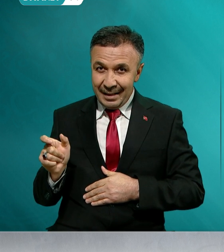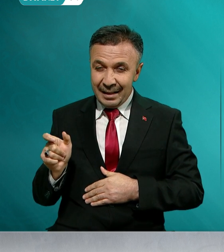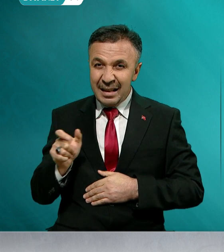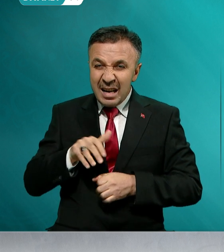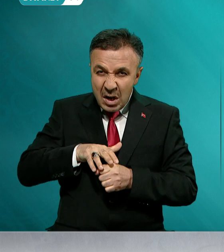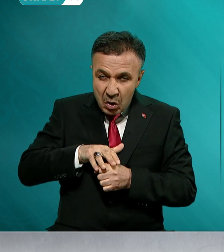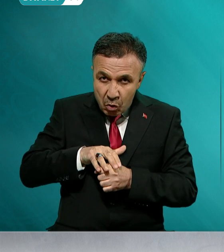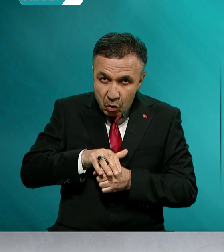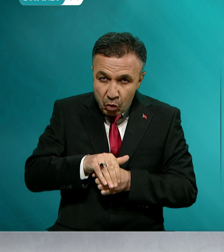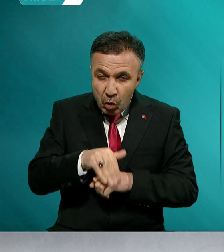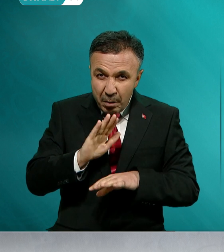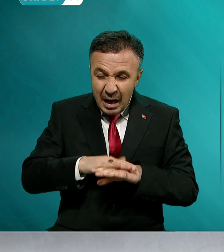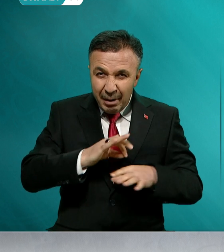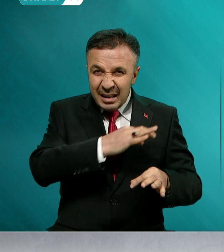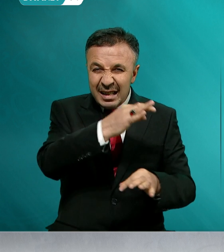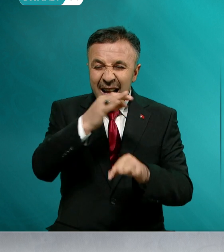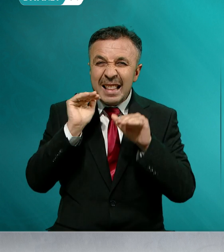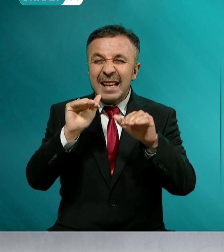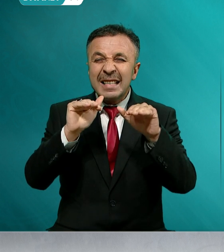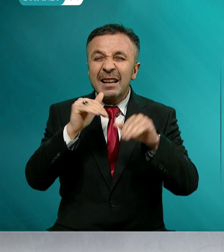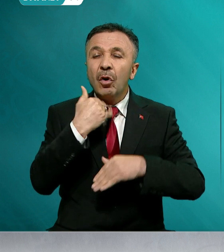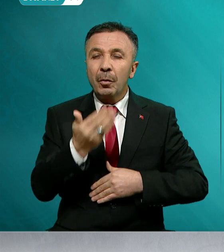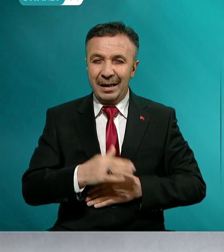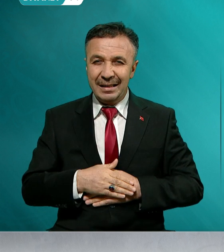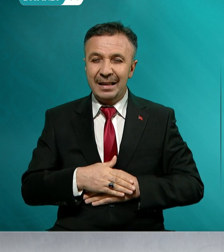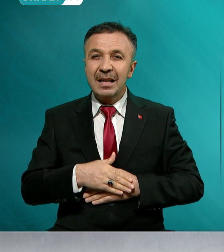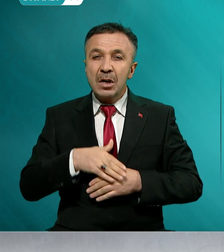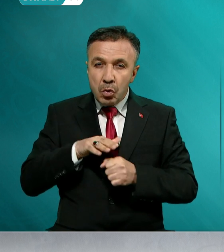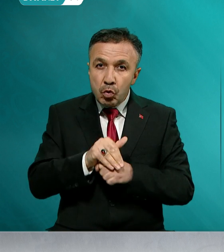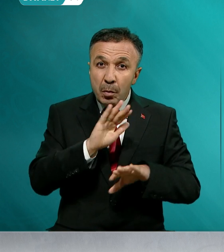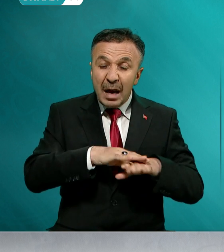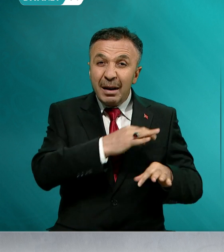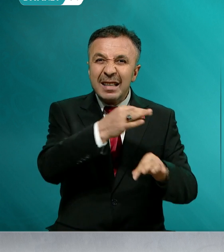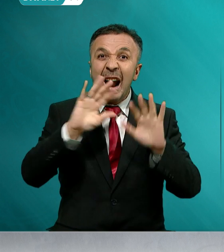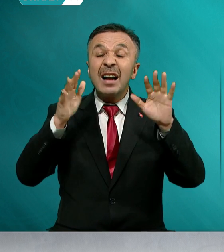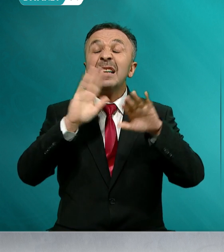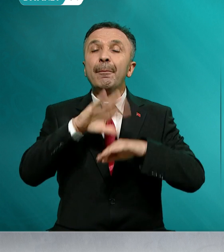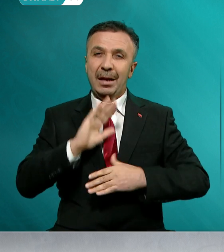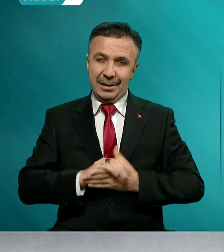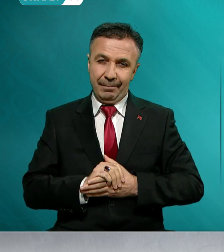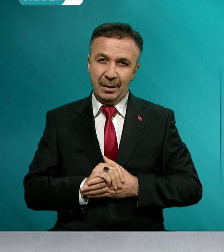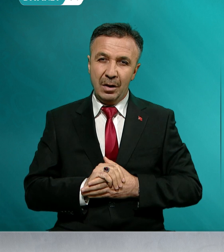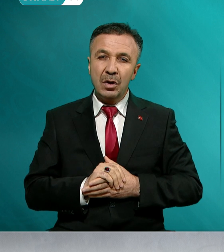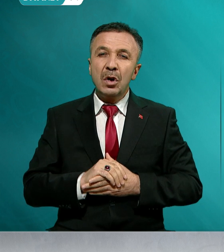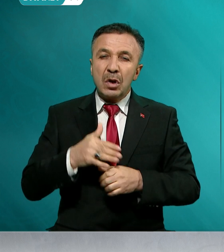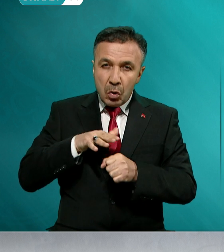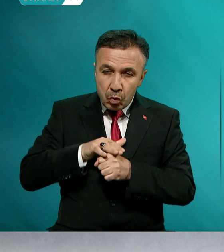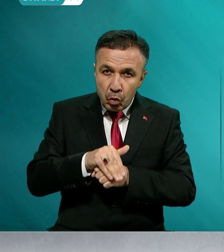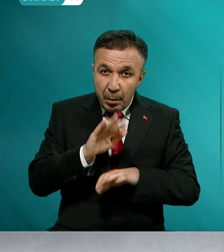zulme taraftar olmaz ve zulme alkışlamaz bazlı zulüm karşısında